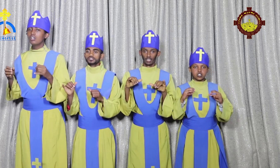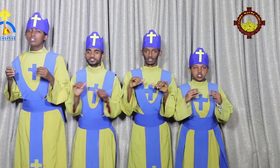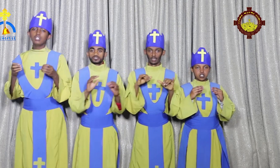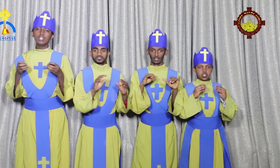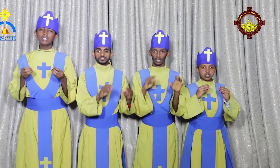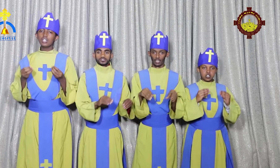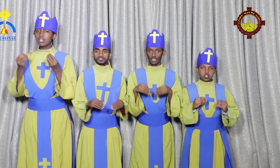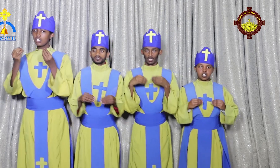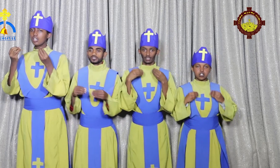ለቅዱስ